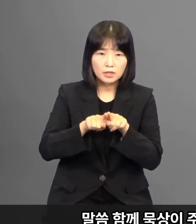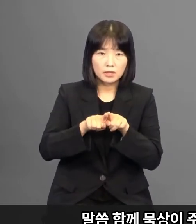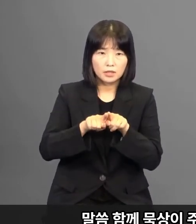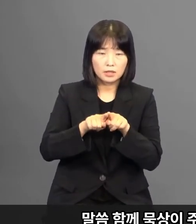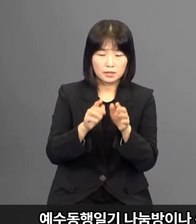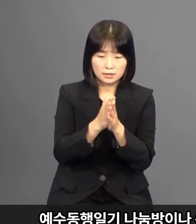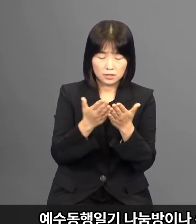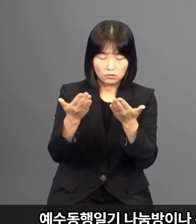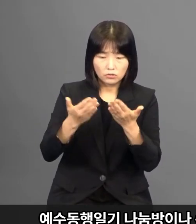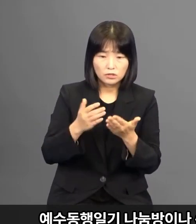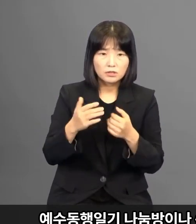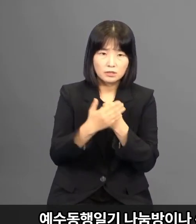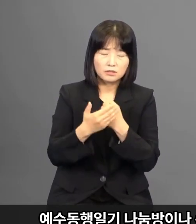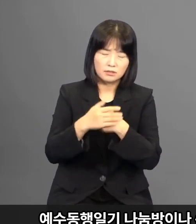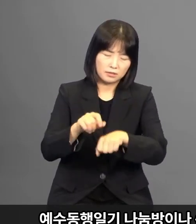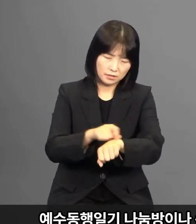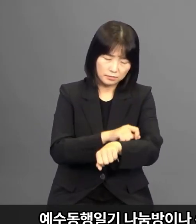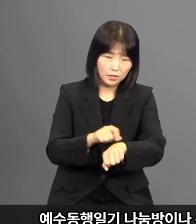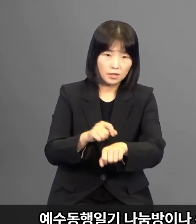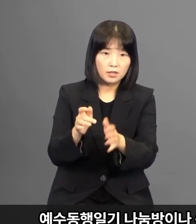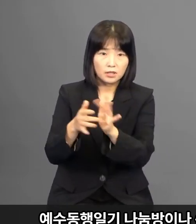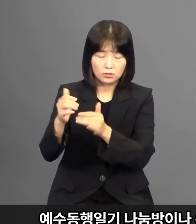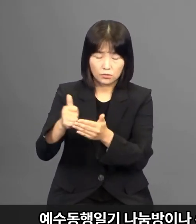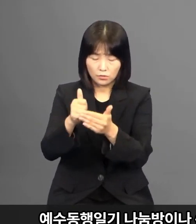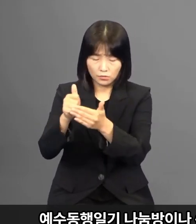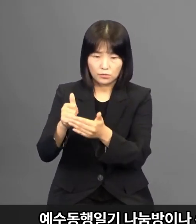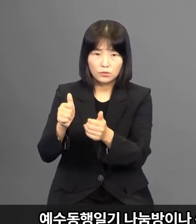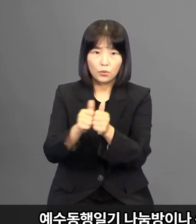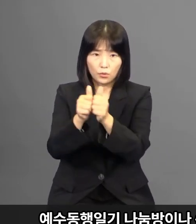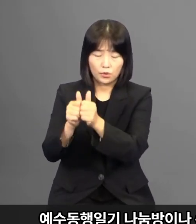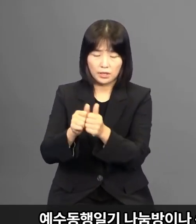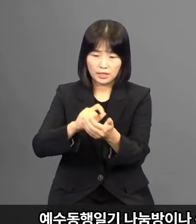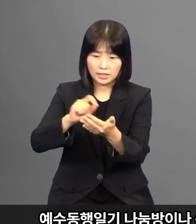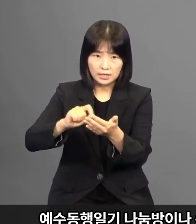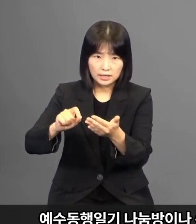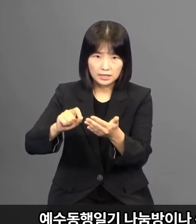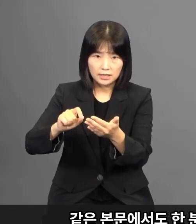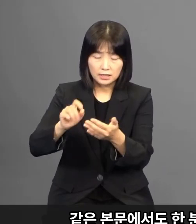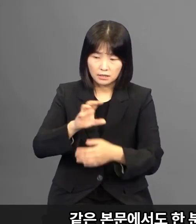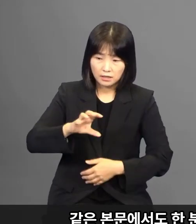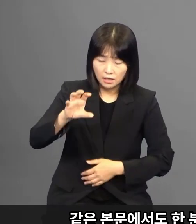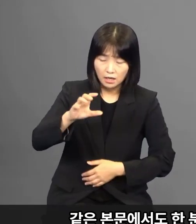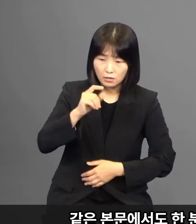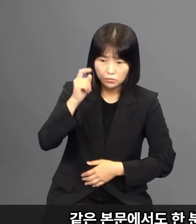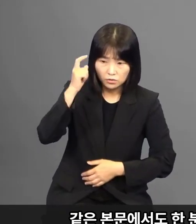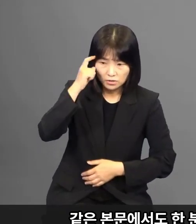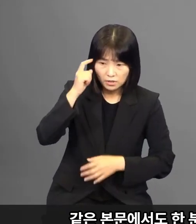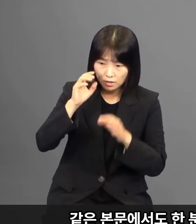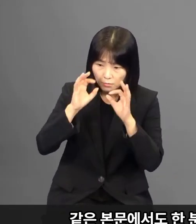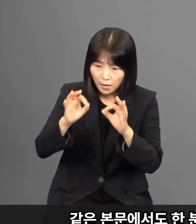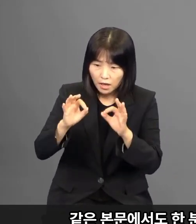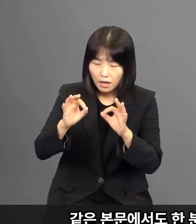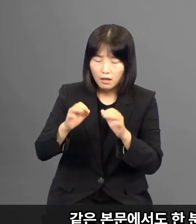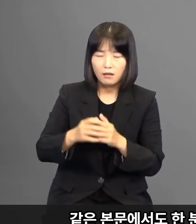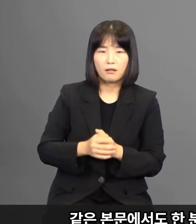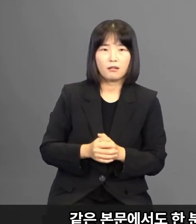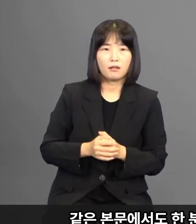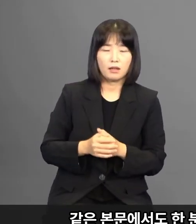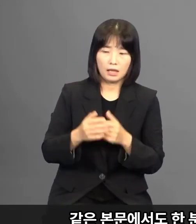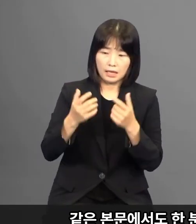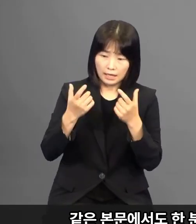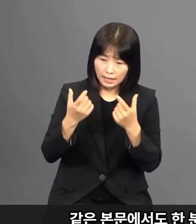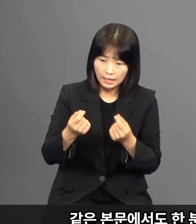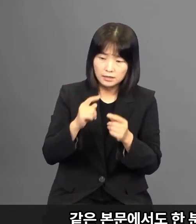특별했습니다. 예수동의 일기 나눔방이나 속회 단톡방에 올려주시는 묵상을 보면 같은 본문에서도 한 분 한 분의